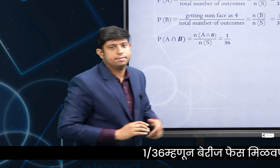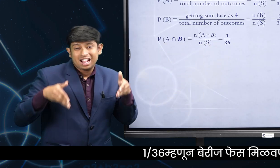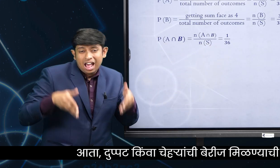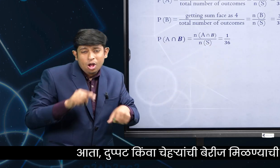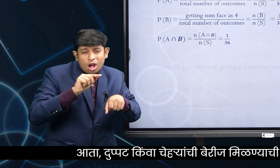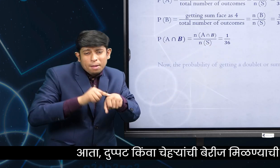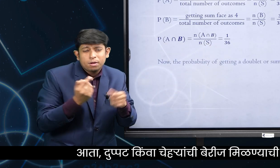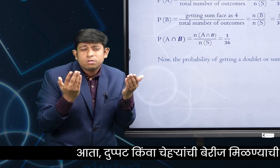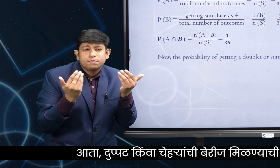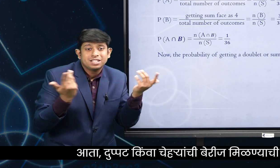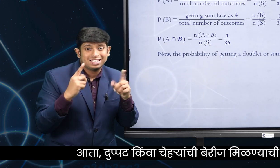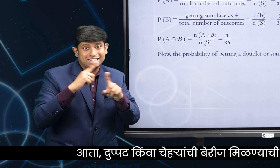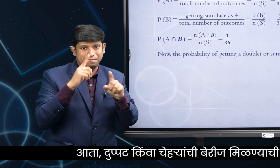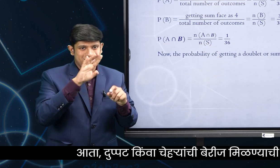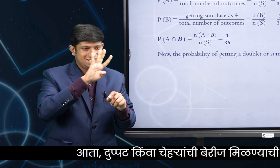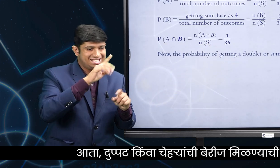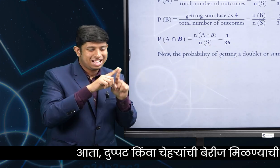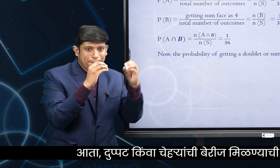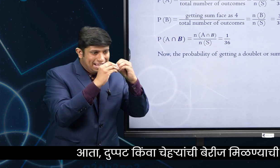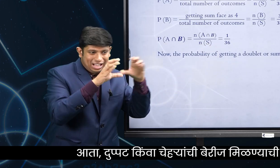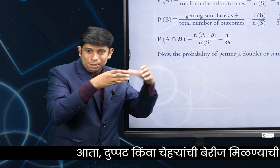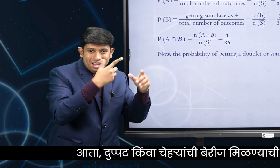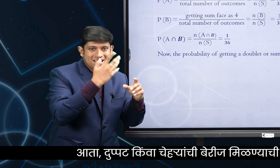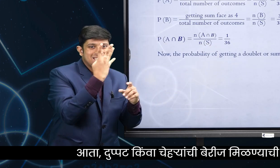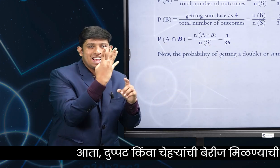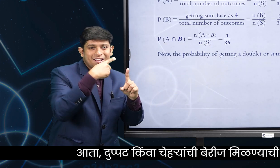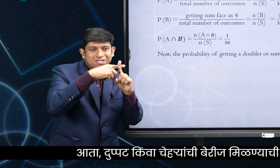आता दुप्पट किंवा चेहऱ्यांची बेरीज मिळण्याची शक्यता 4 आहे.